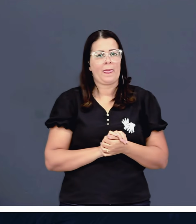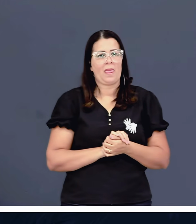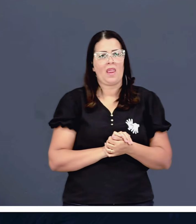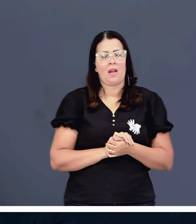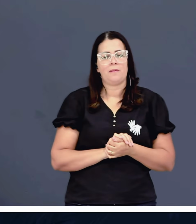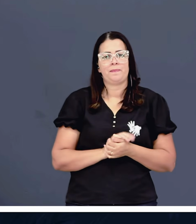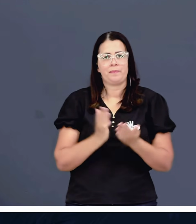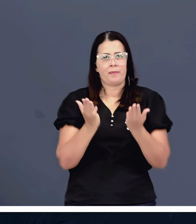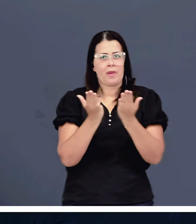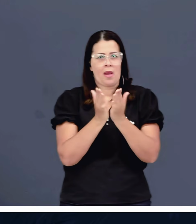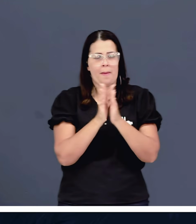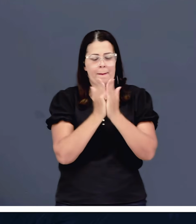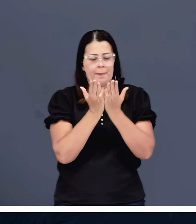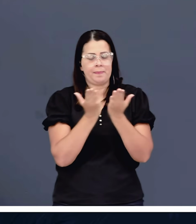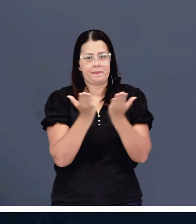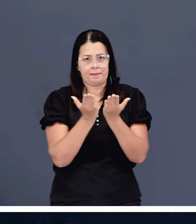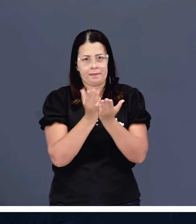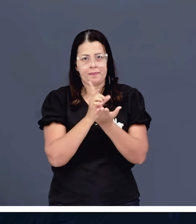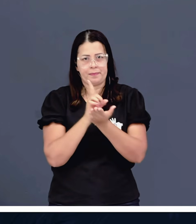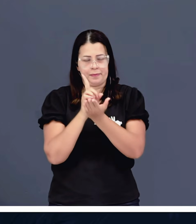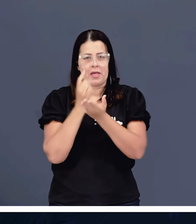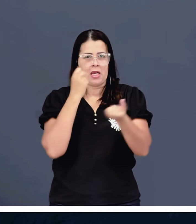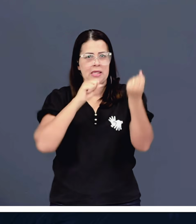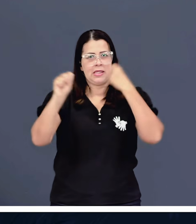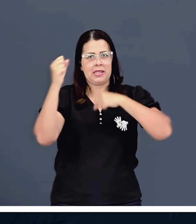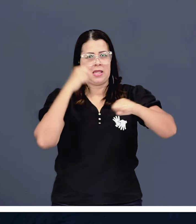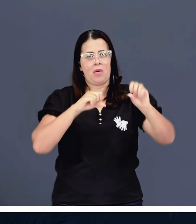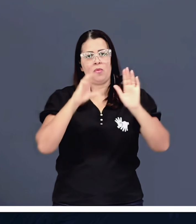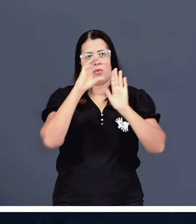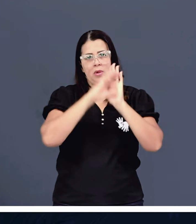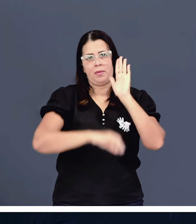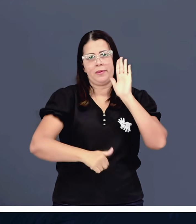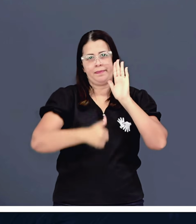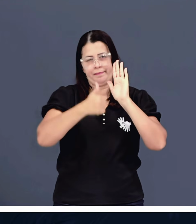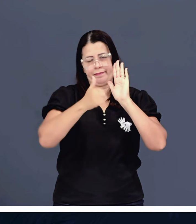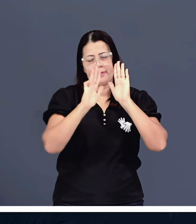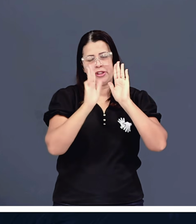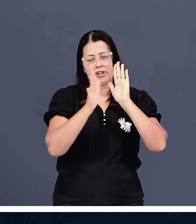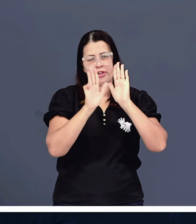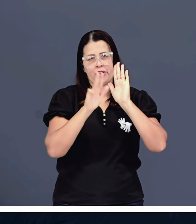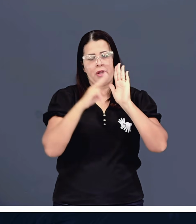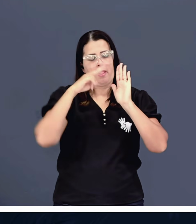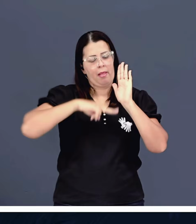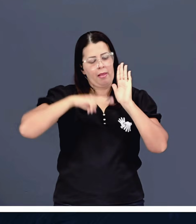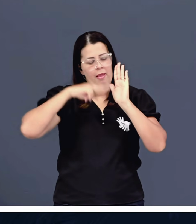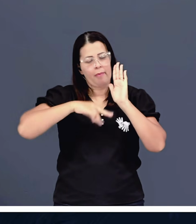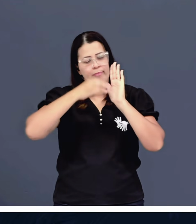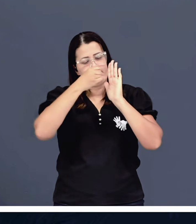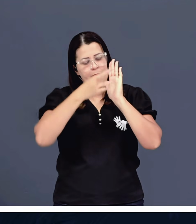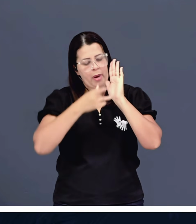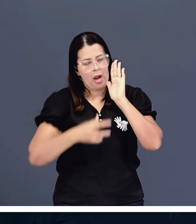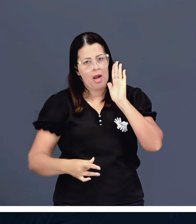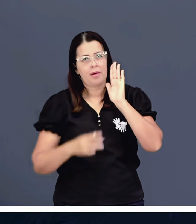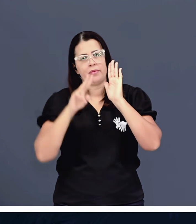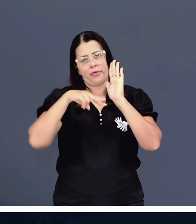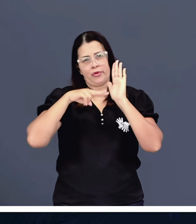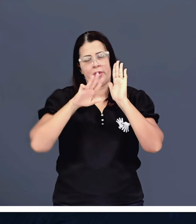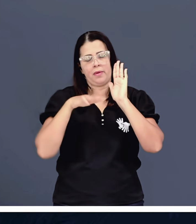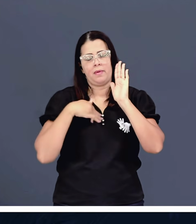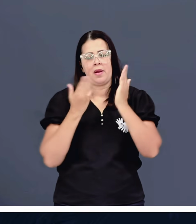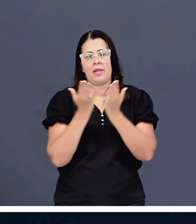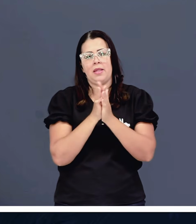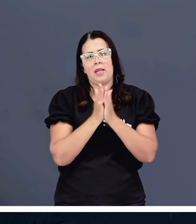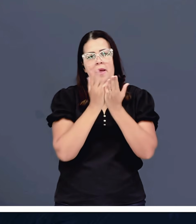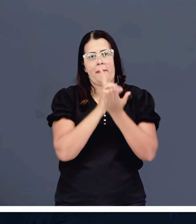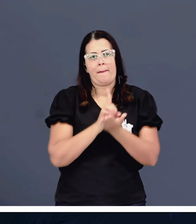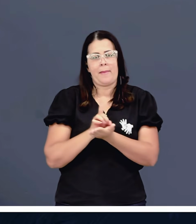deixa a sua Bíblia aberta aí, no Salmo 1, e já a gente vai ler esse Salmo todo. Tá? Já deixa